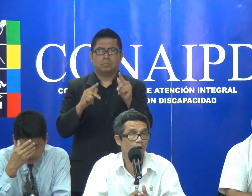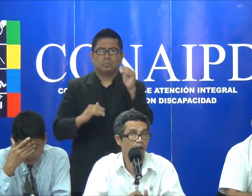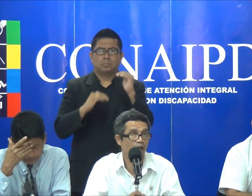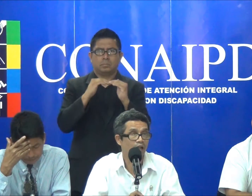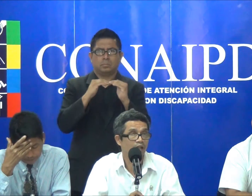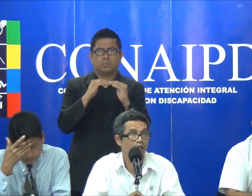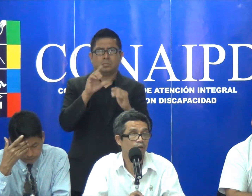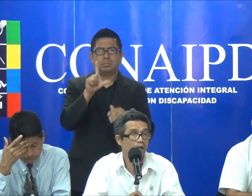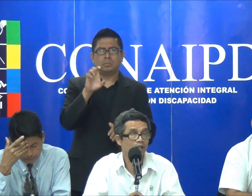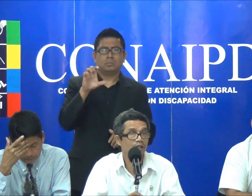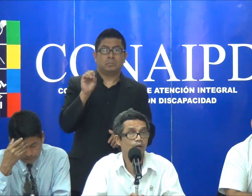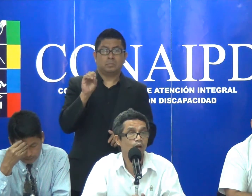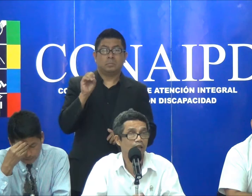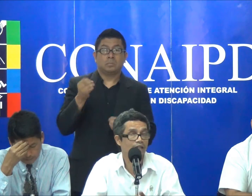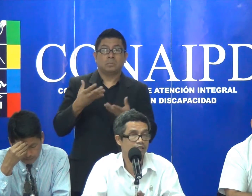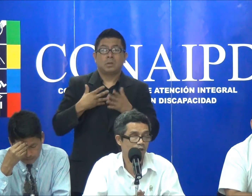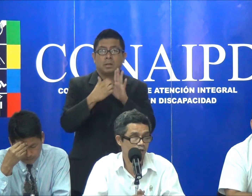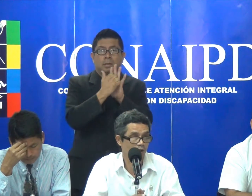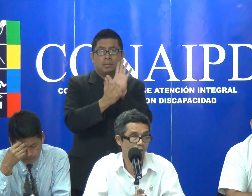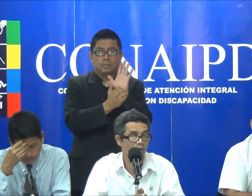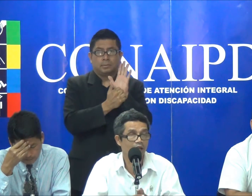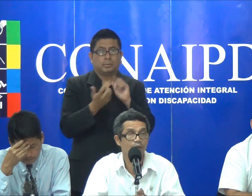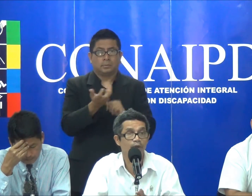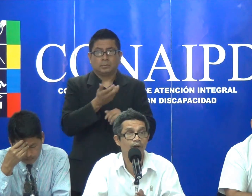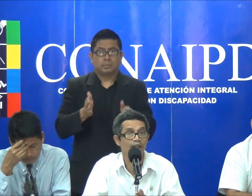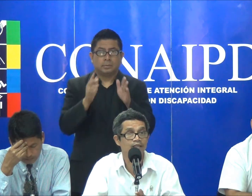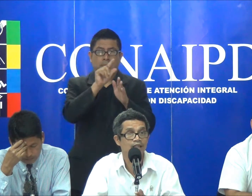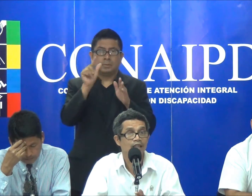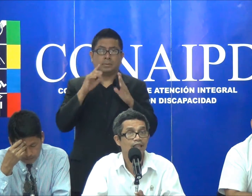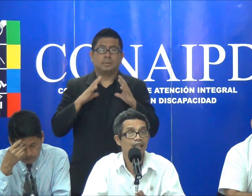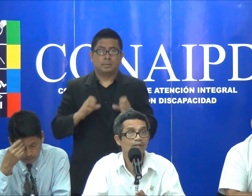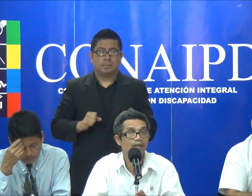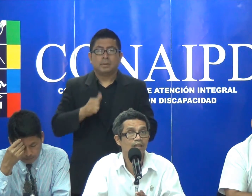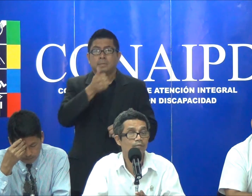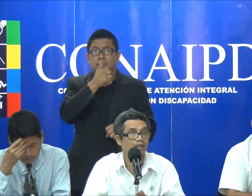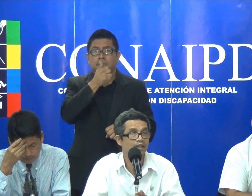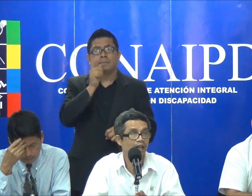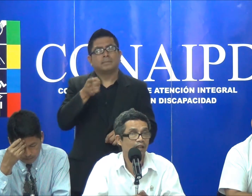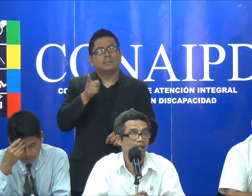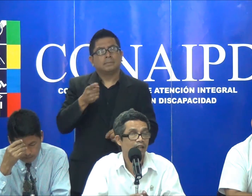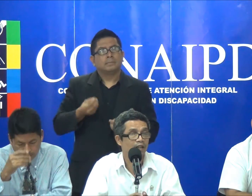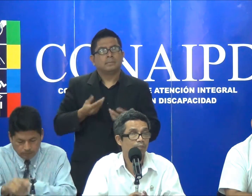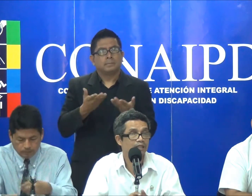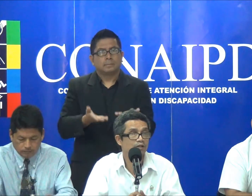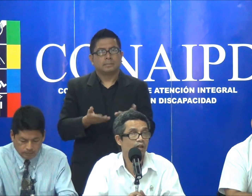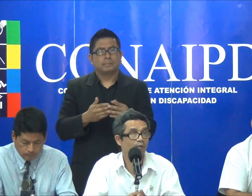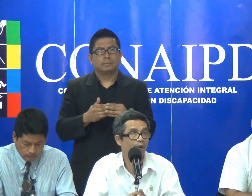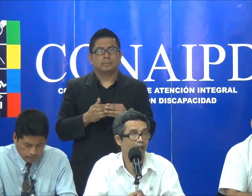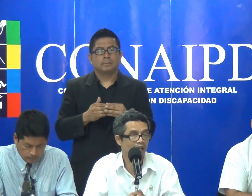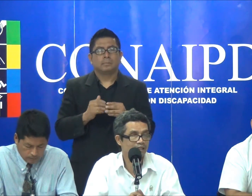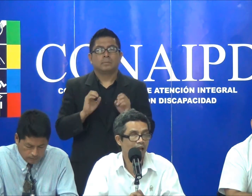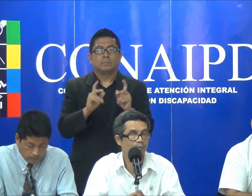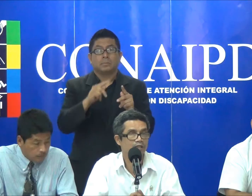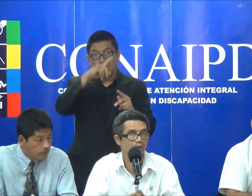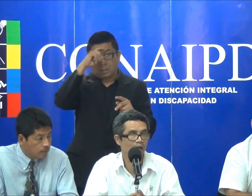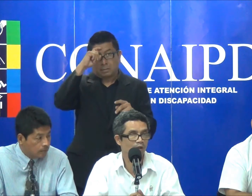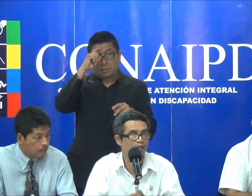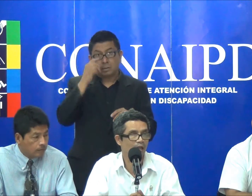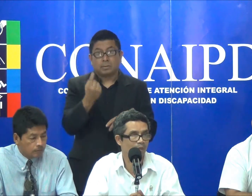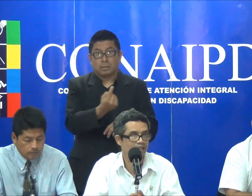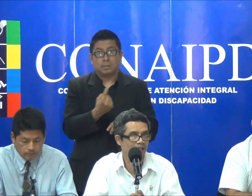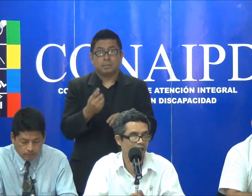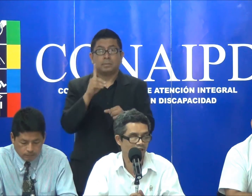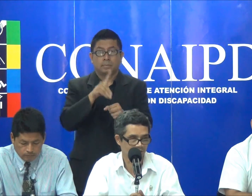nos aboca en un artículo a que las instituciones públicas y privadas deben de brindar espacios laborales a personas